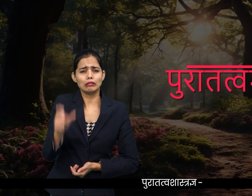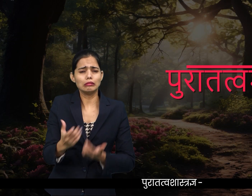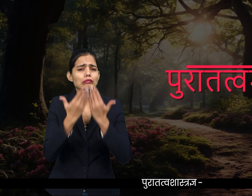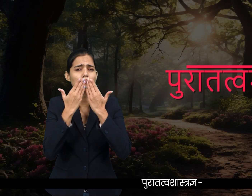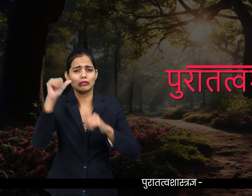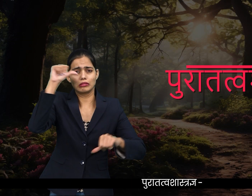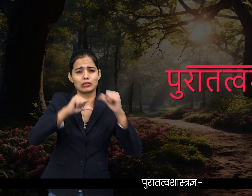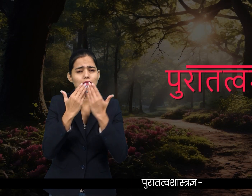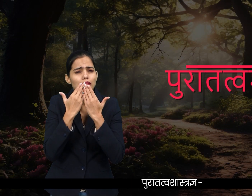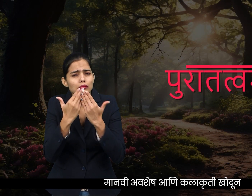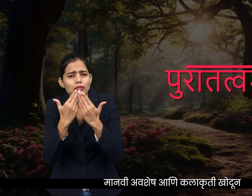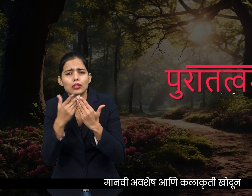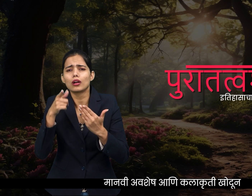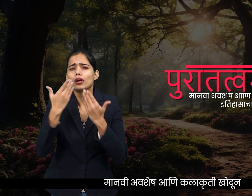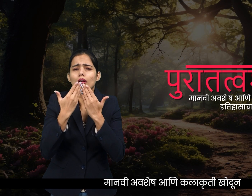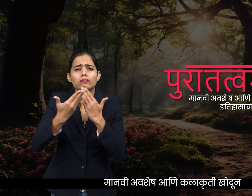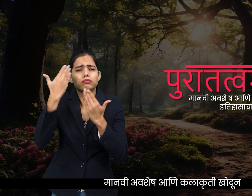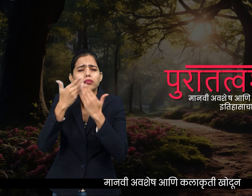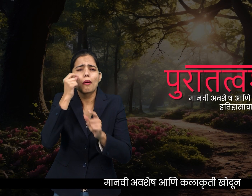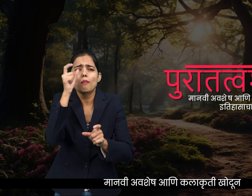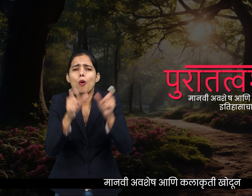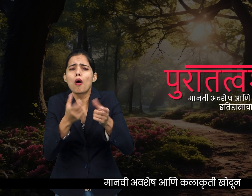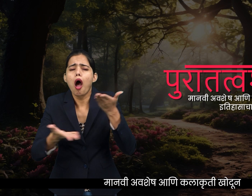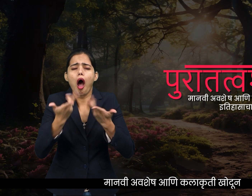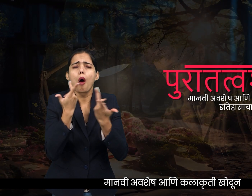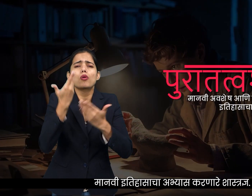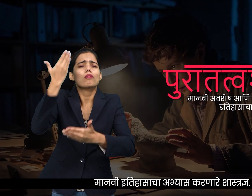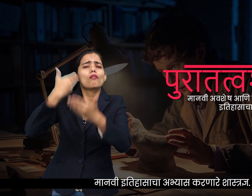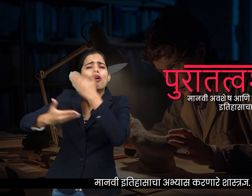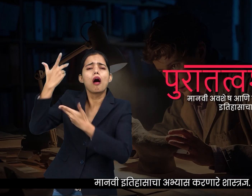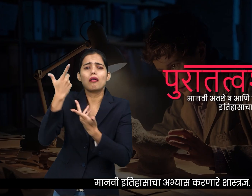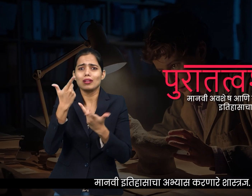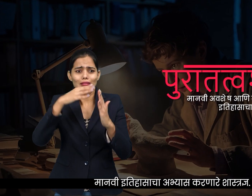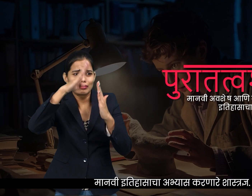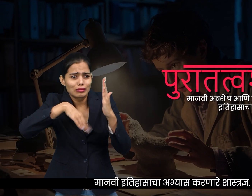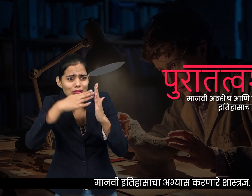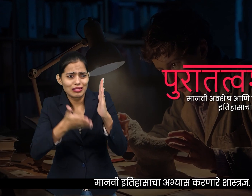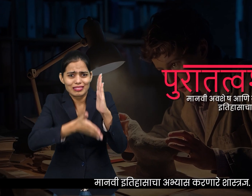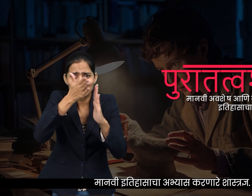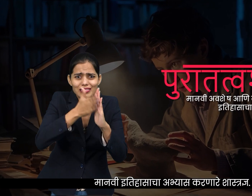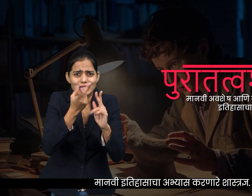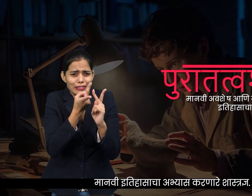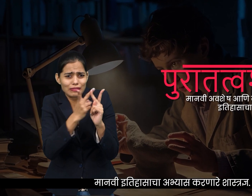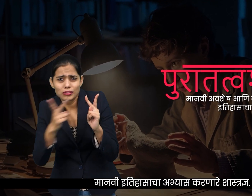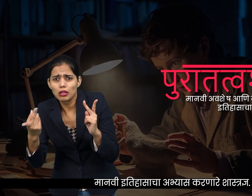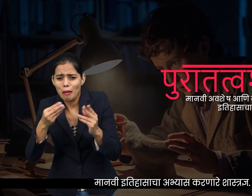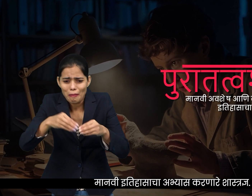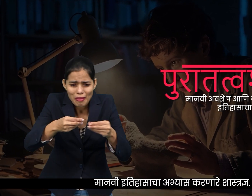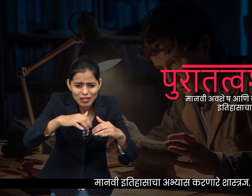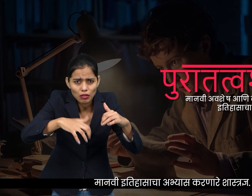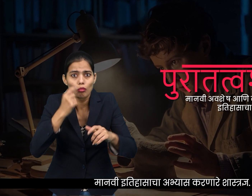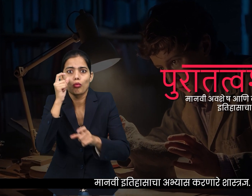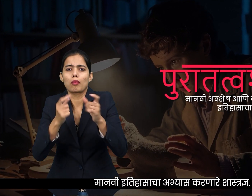पुरातत्व शास्त्रज्ञ, मानवी अवशेष आणि कलाकृती खोदून मानवी इतिहासाचा अभ्यास करणारे शास्त्रज्ञ.